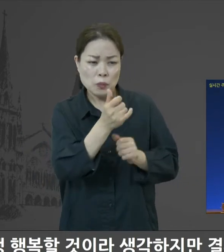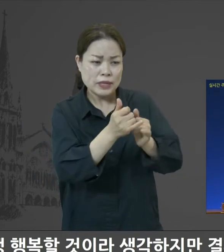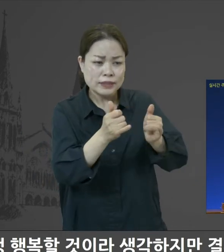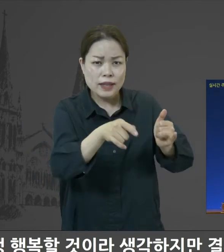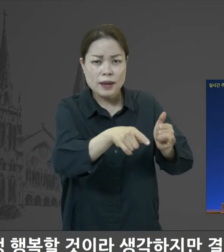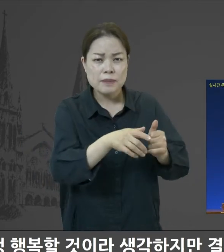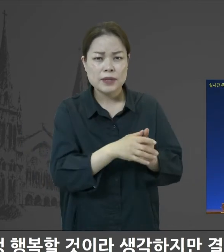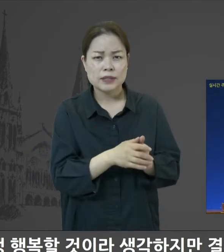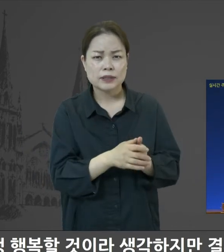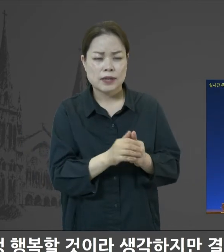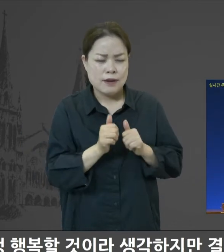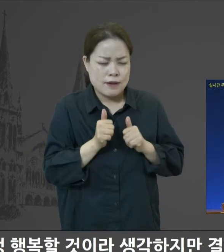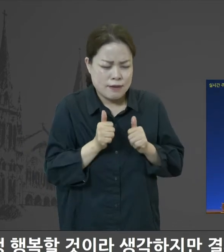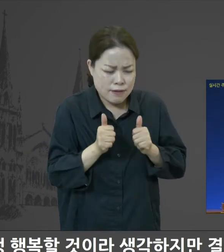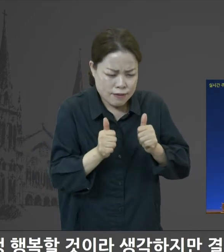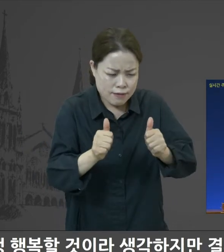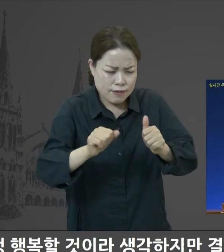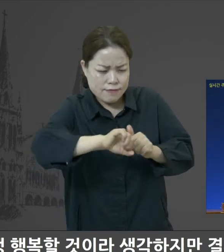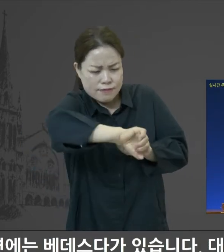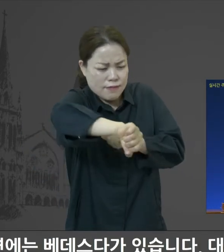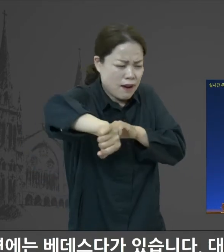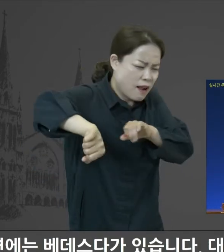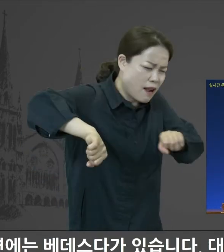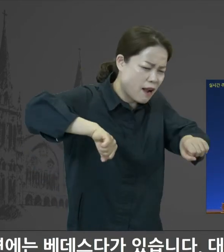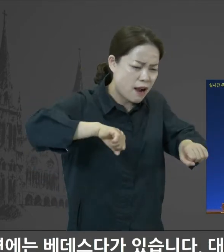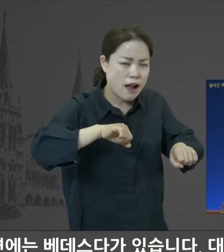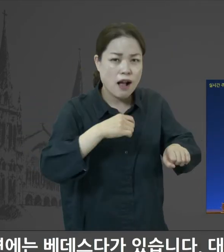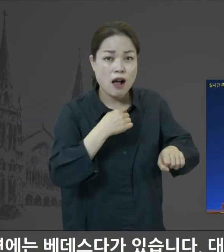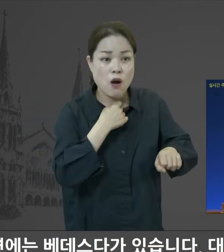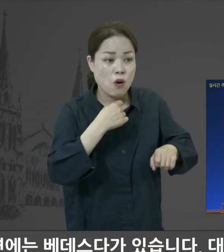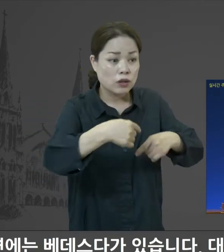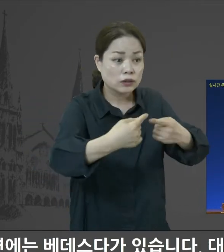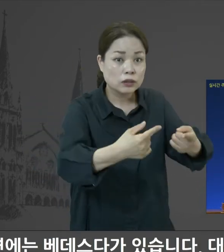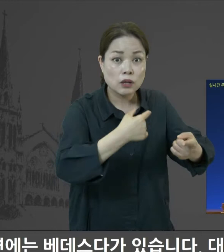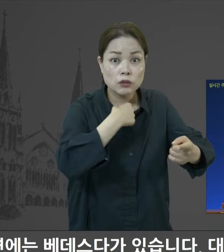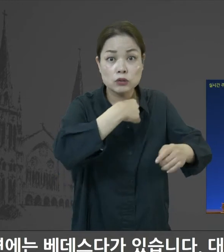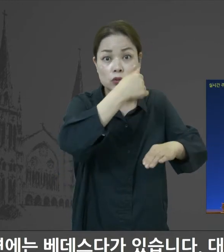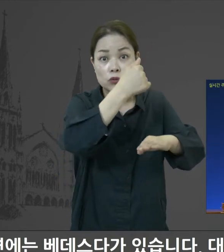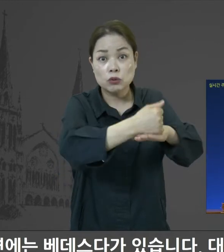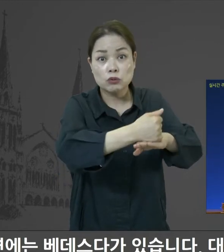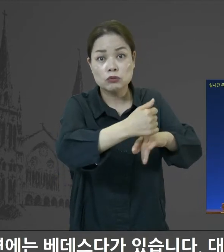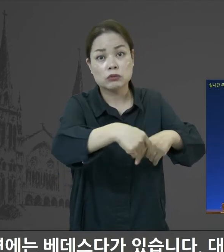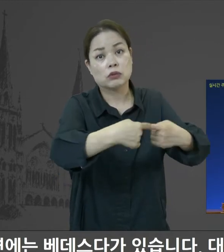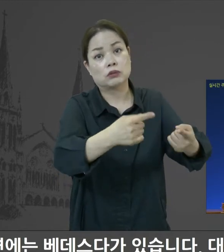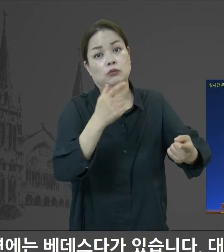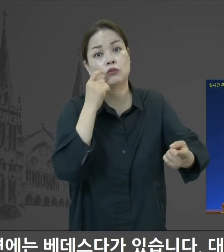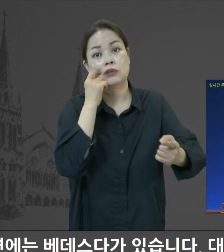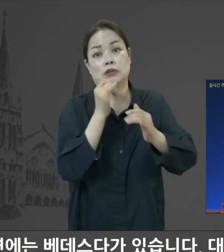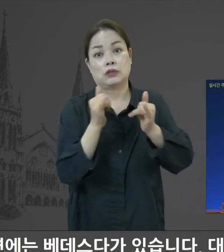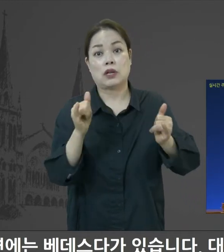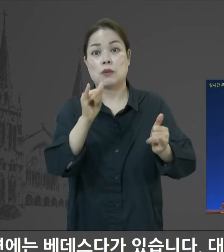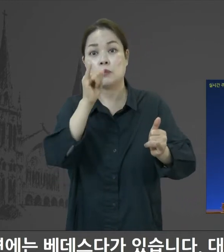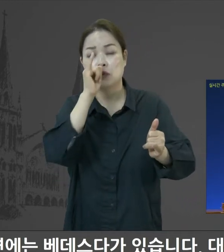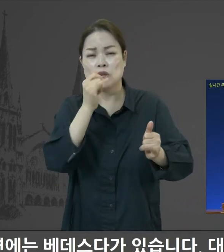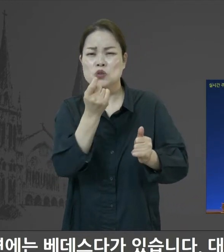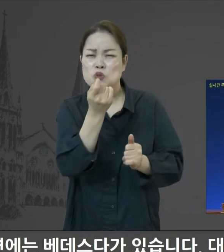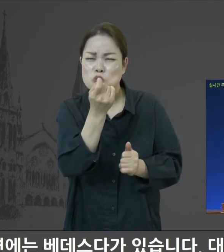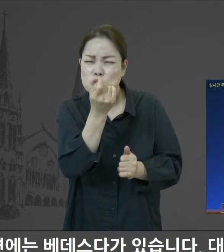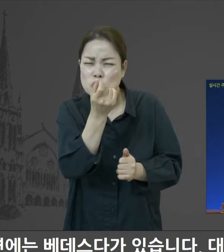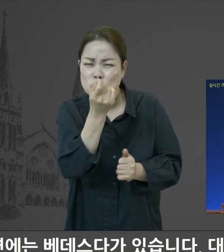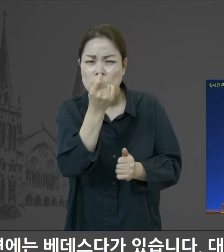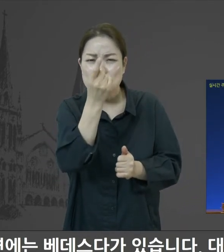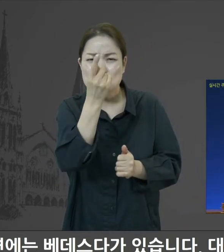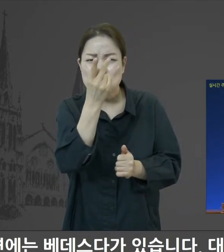사람들이 최선을 다해서 그 언저리까지 가보지만 그들도 결국은 들어가지 못합니다. 정말